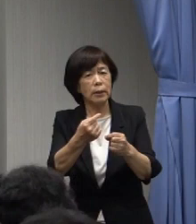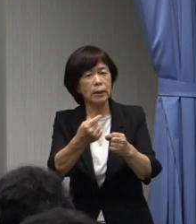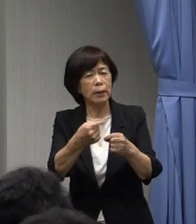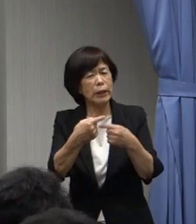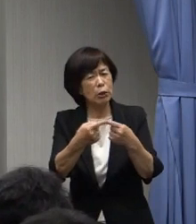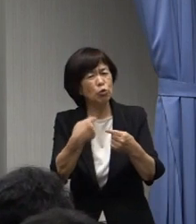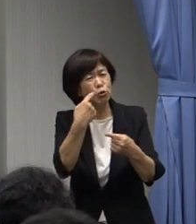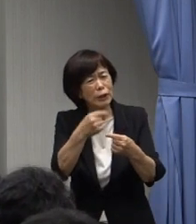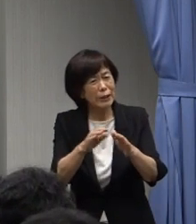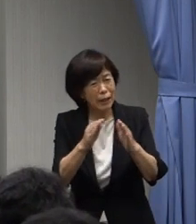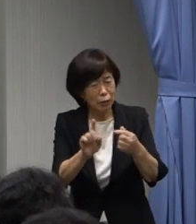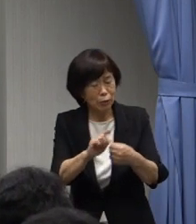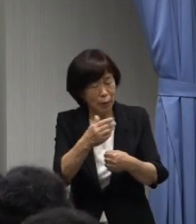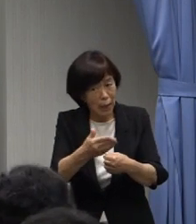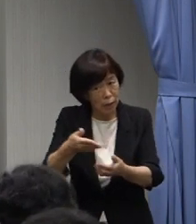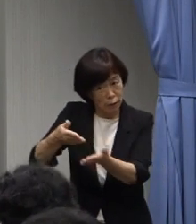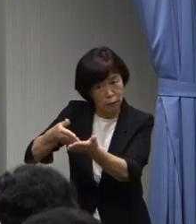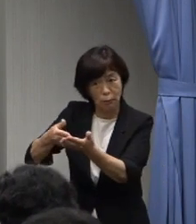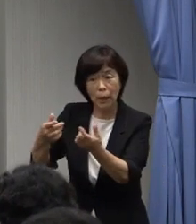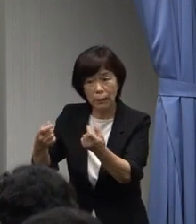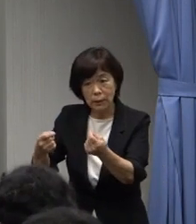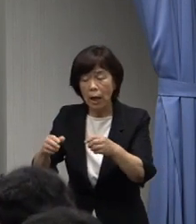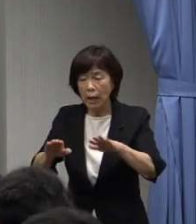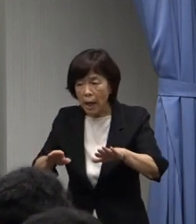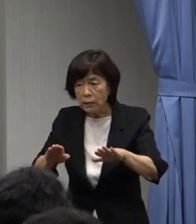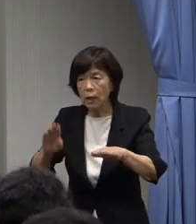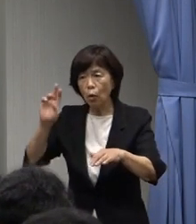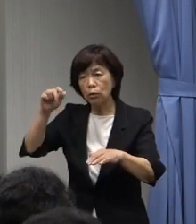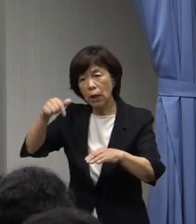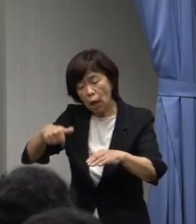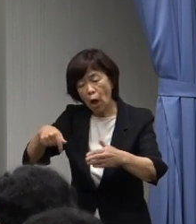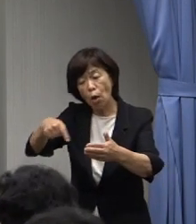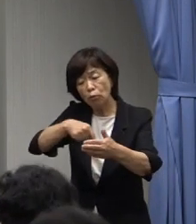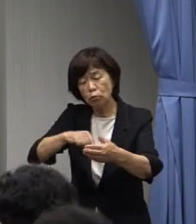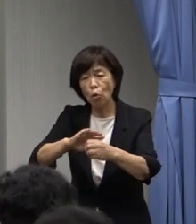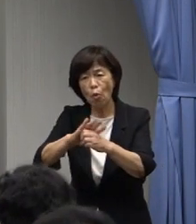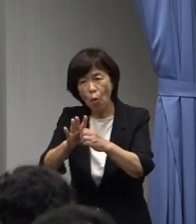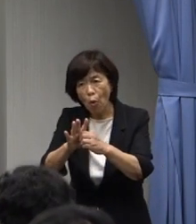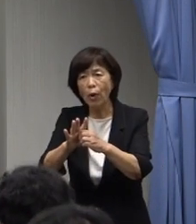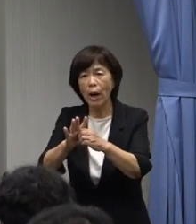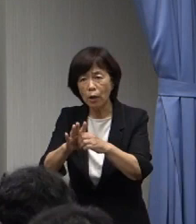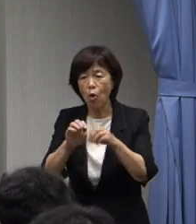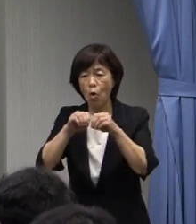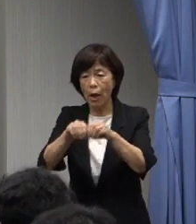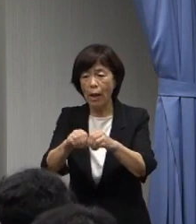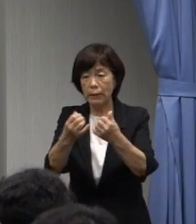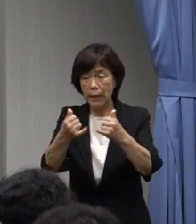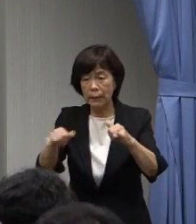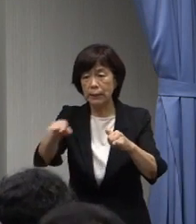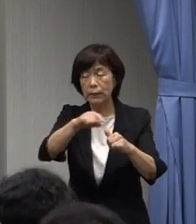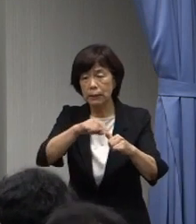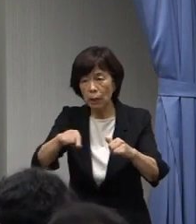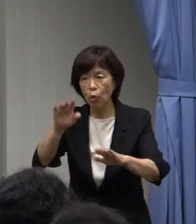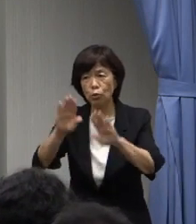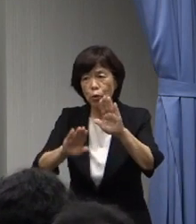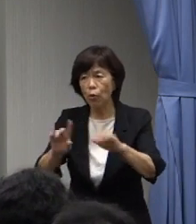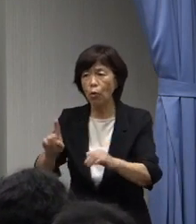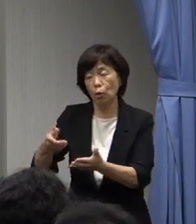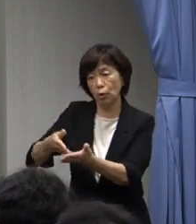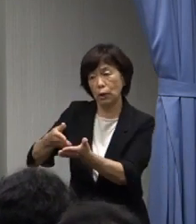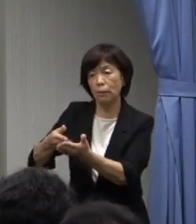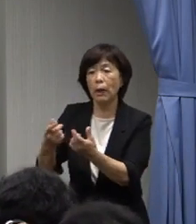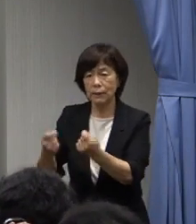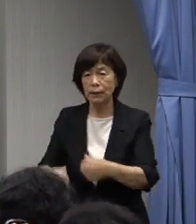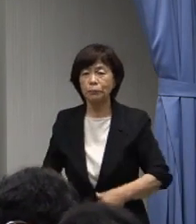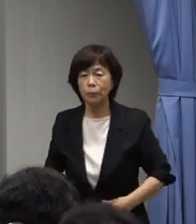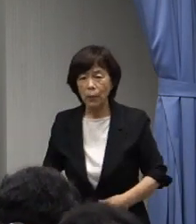けれども、今現在の機能の状況ですね、それをどうご覧になっているか教えていただけますか。 まずこれ定